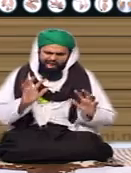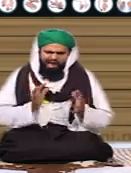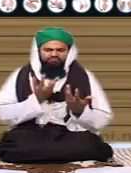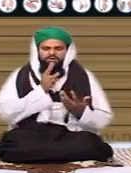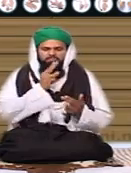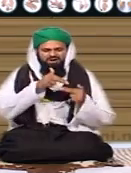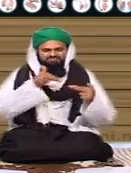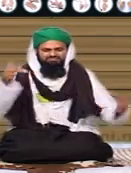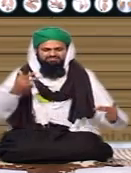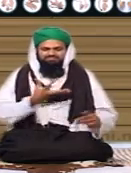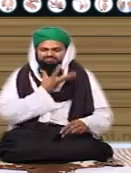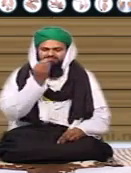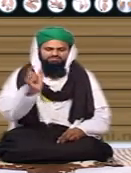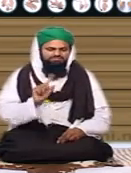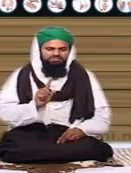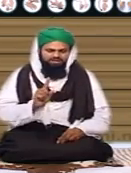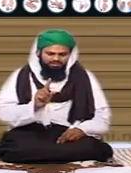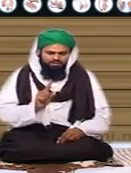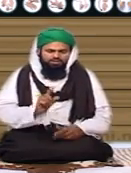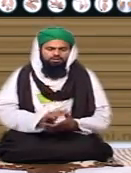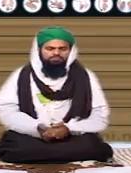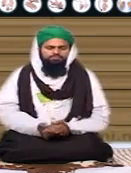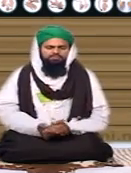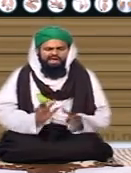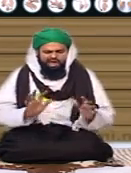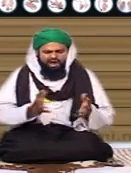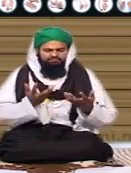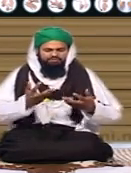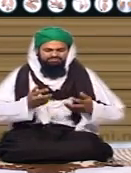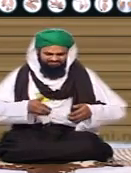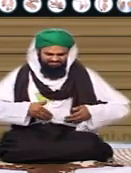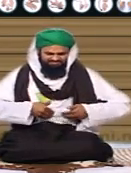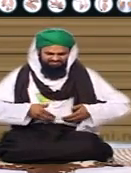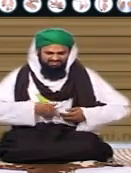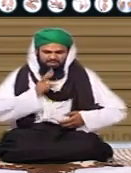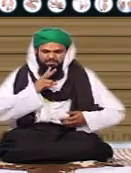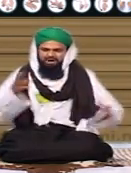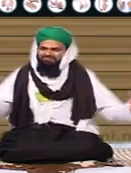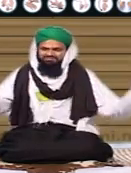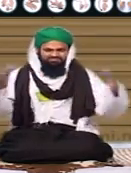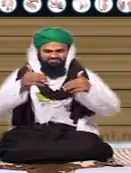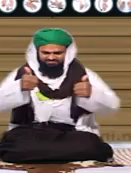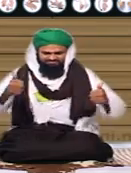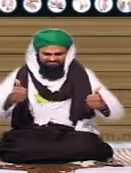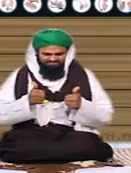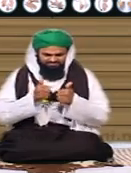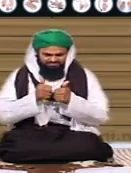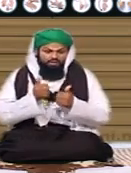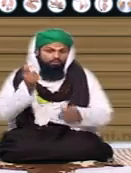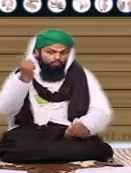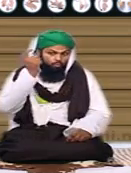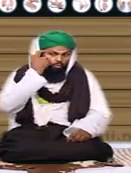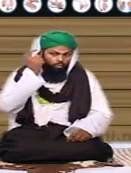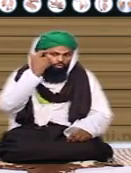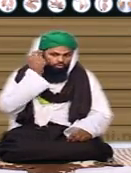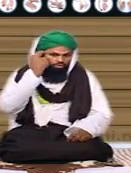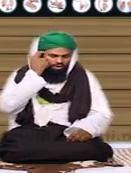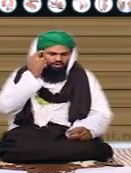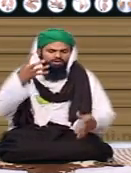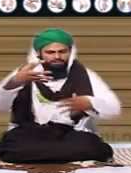نہیں، نہ ہم یہاں افسانے سننے یا لطیفے اور چٹکلے سننے کے لیے جمع ہوتے ہیں، ہم یہاں غور کرنے کے لیے